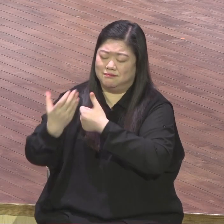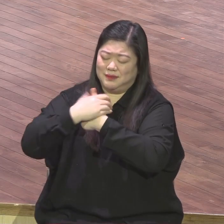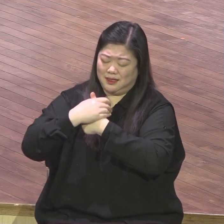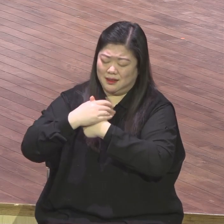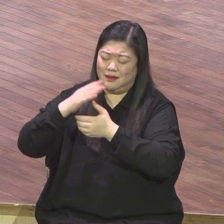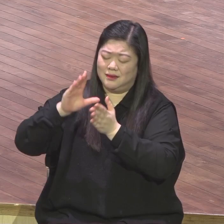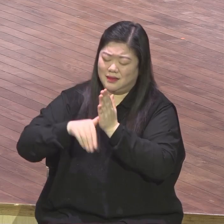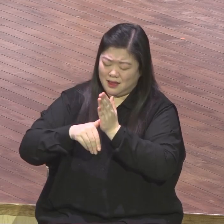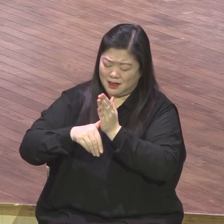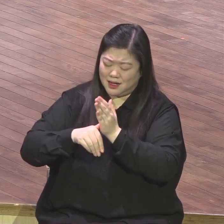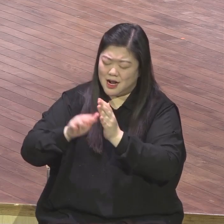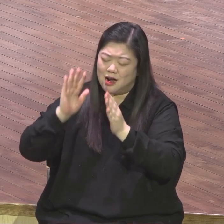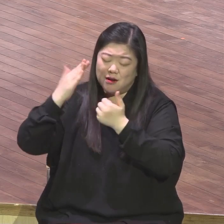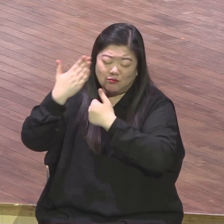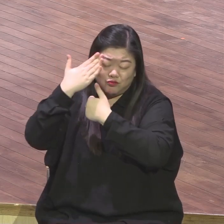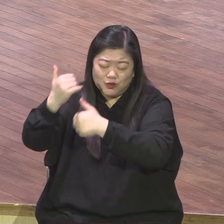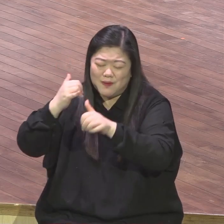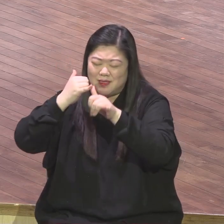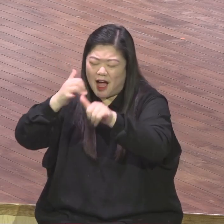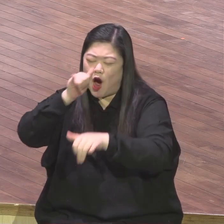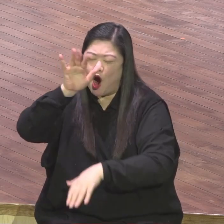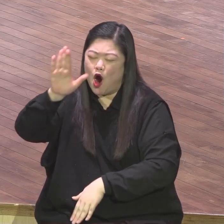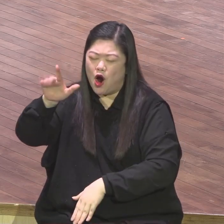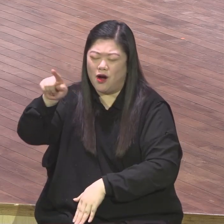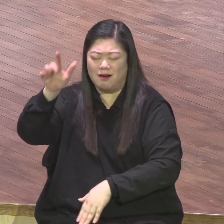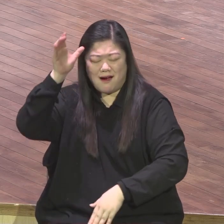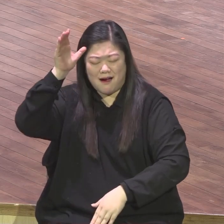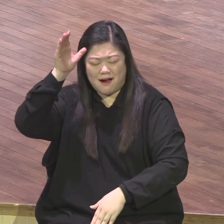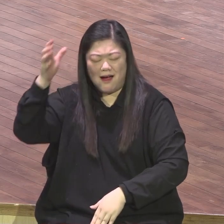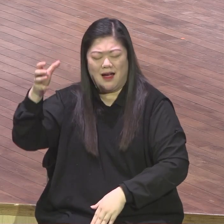위하여 달려가는 하나님의 사람들이 되게 하여